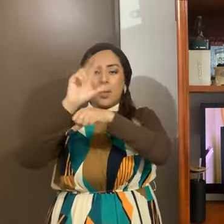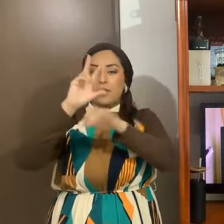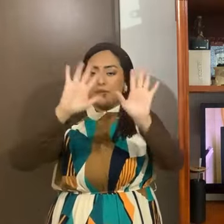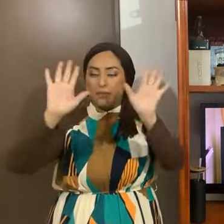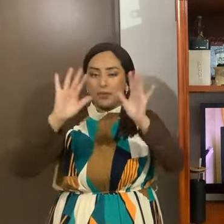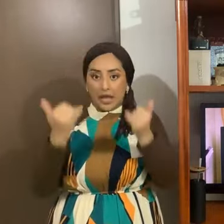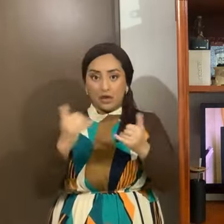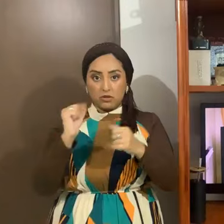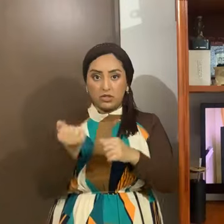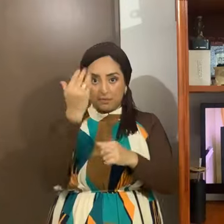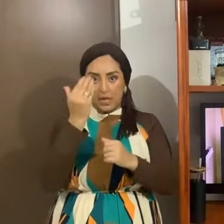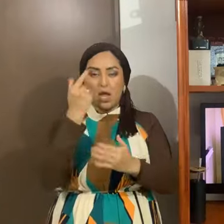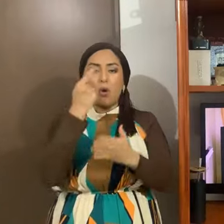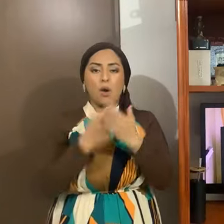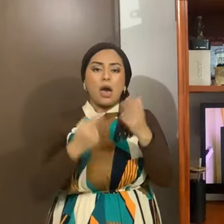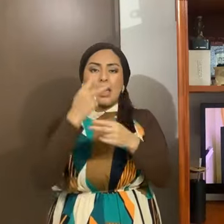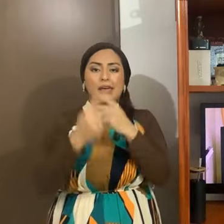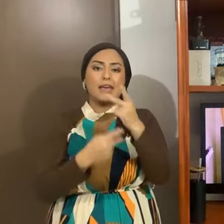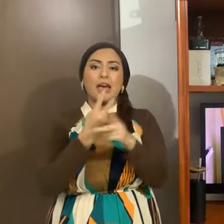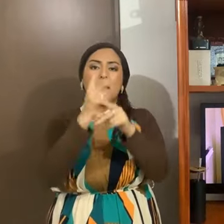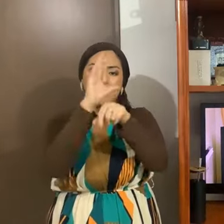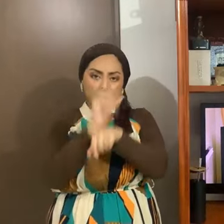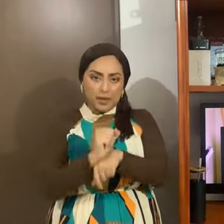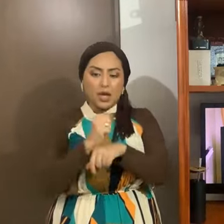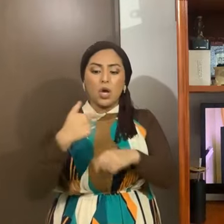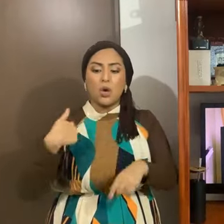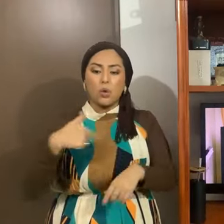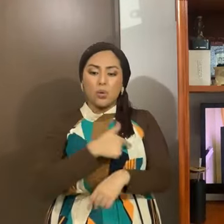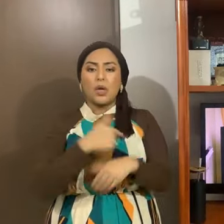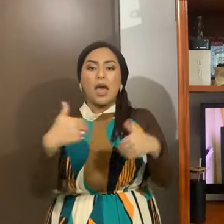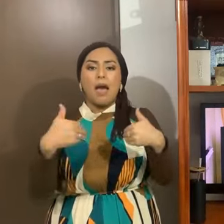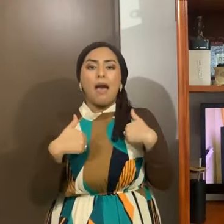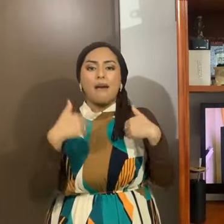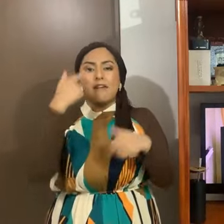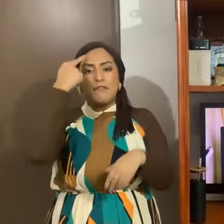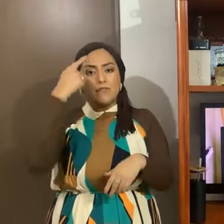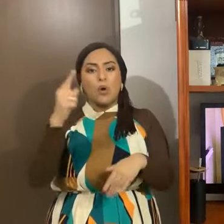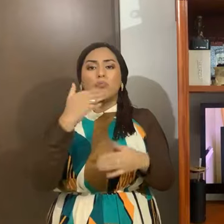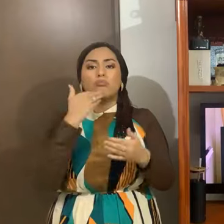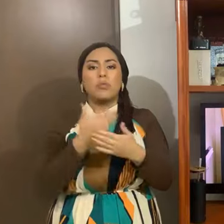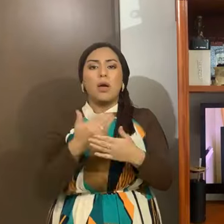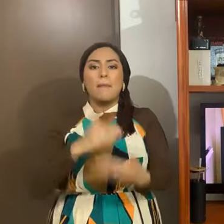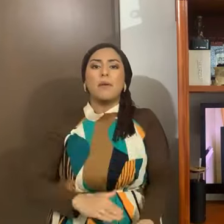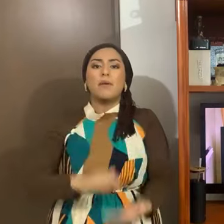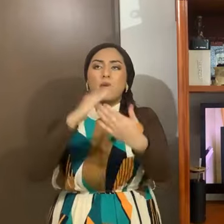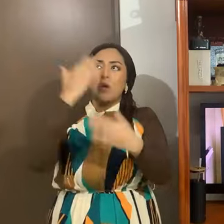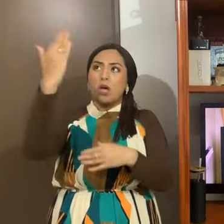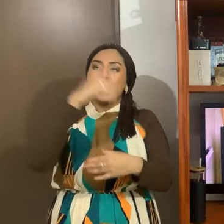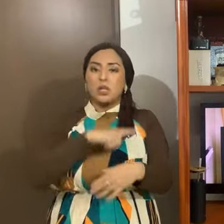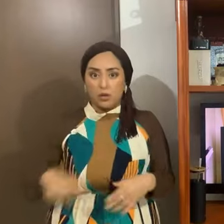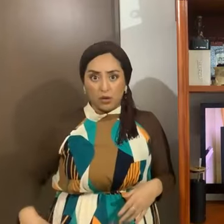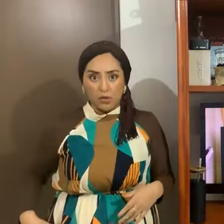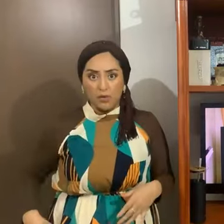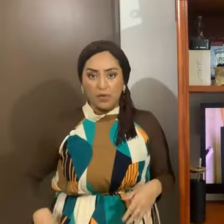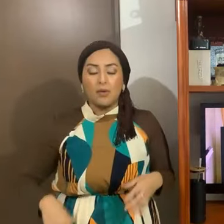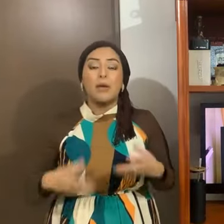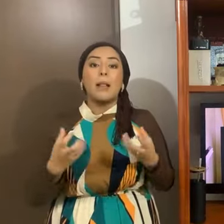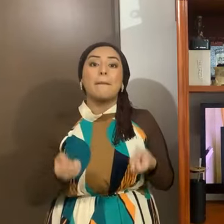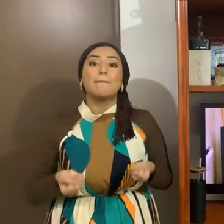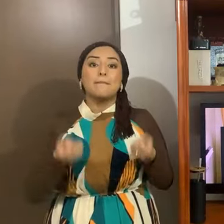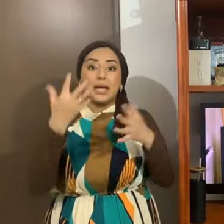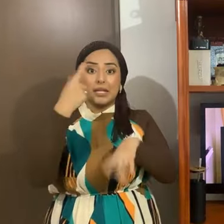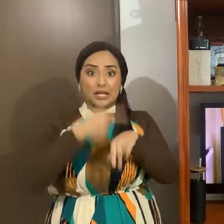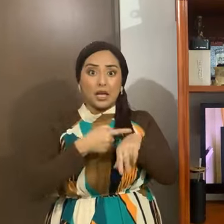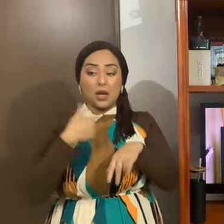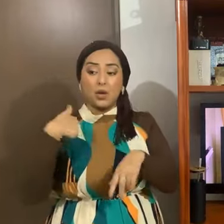Shabbat. ¿Qué tipo de hábitos tenemos para agradar a nuestro Abba Kadosh? Muchas veces,